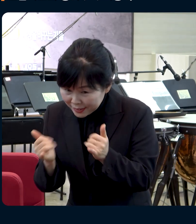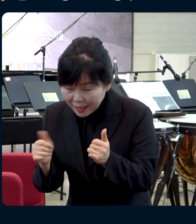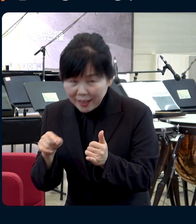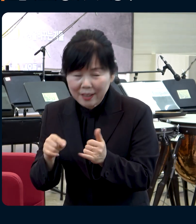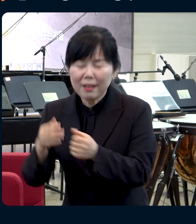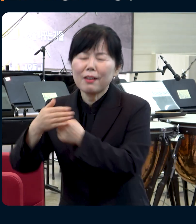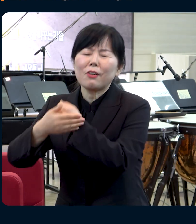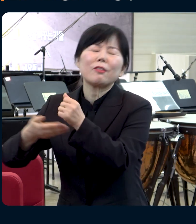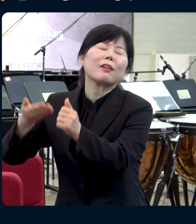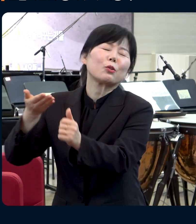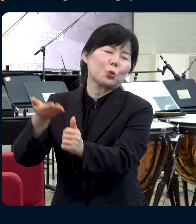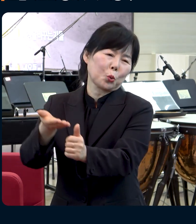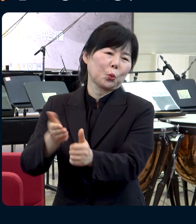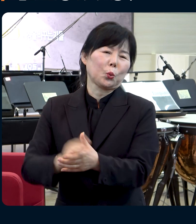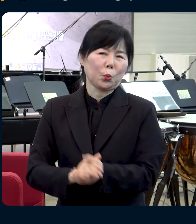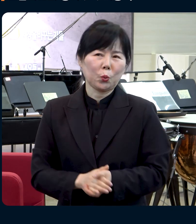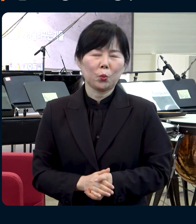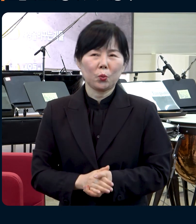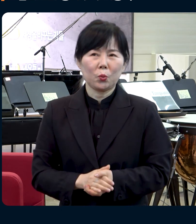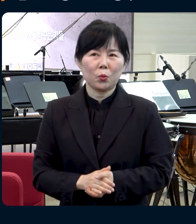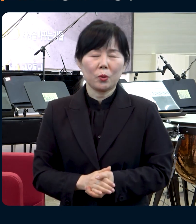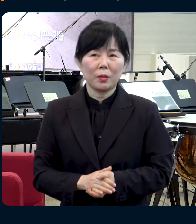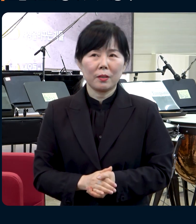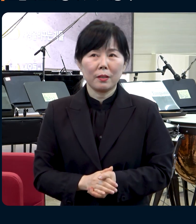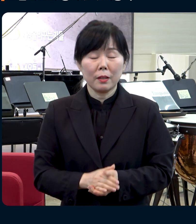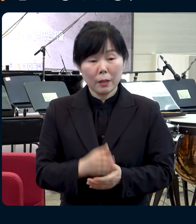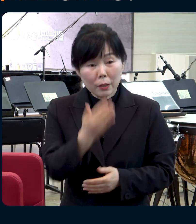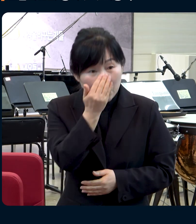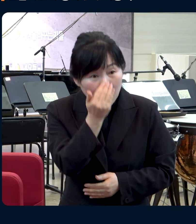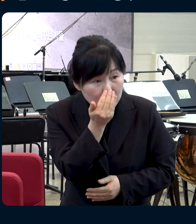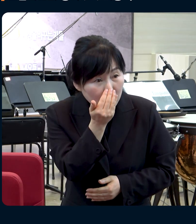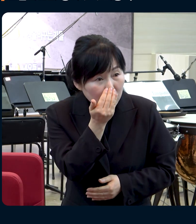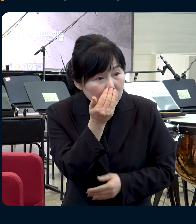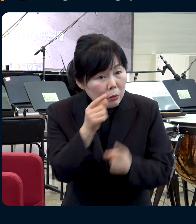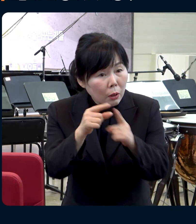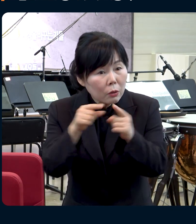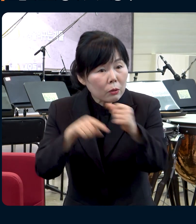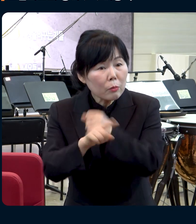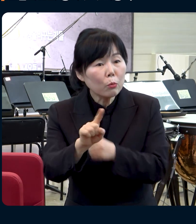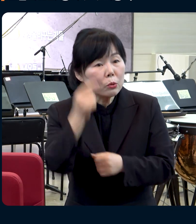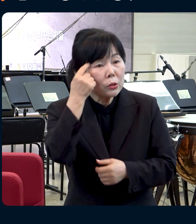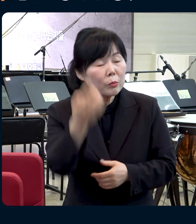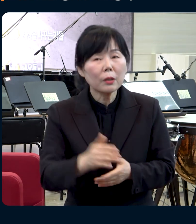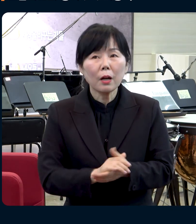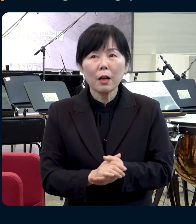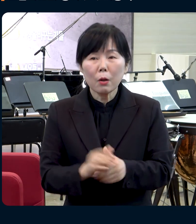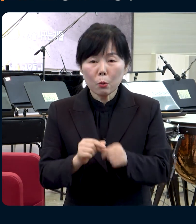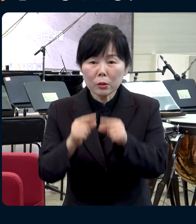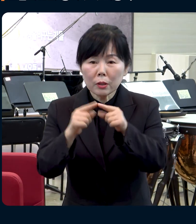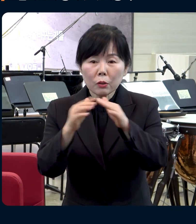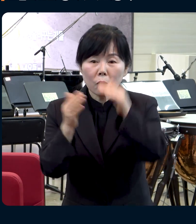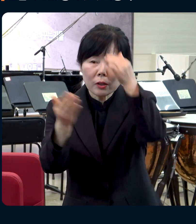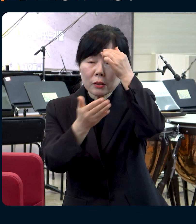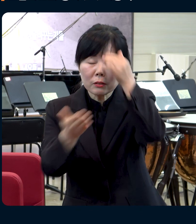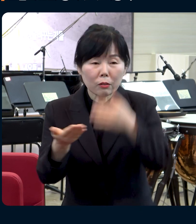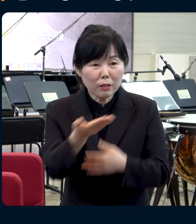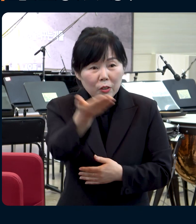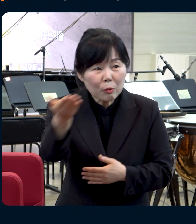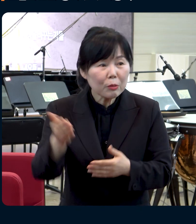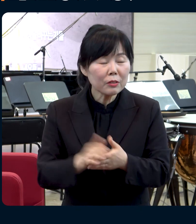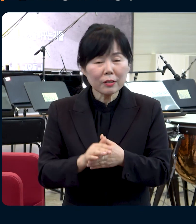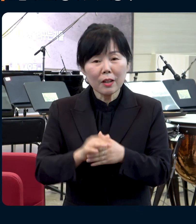자에게는 은혜를 주신다고 했어요. 자, 그렇다면 여러분, 겸손하다는 것은 무엇입니까? 여러분, 제가 보니까 호산나 교회 성도님들은요, 복도에서 볼